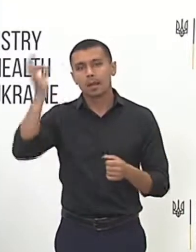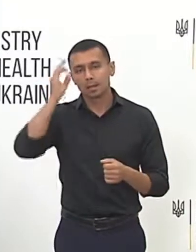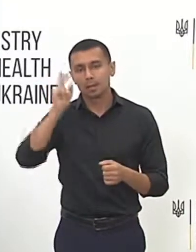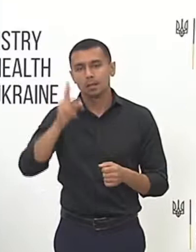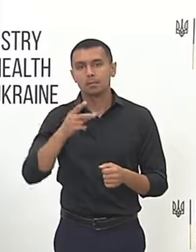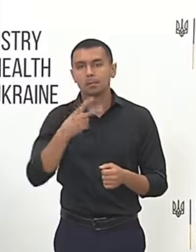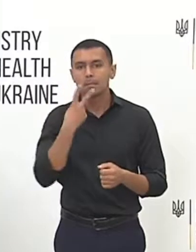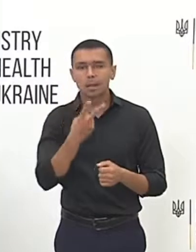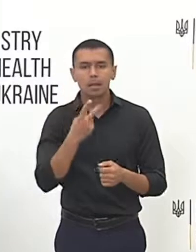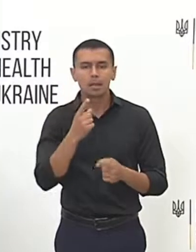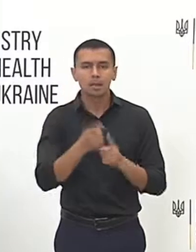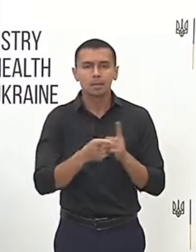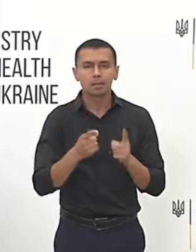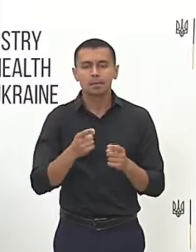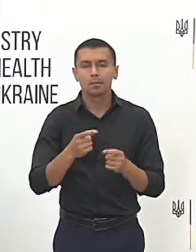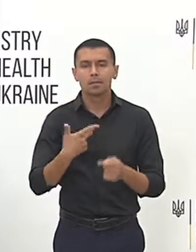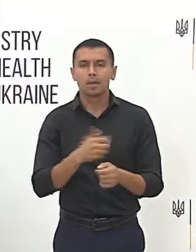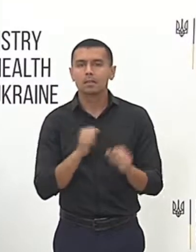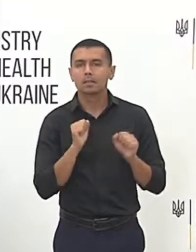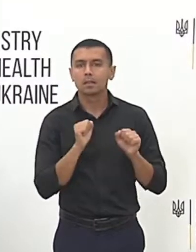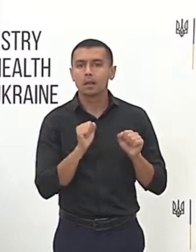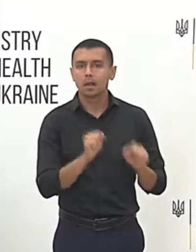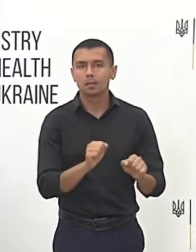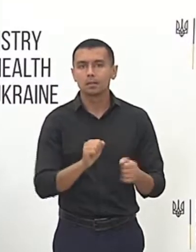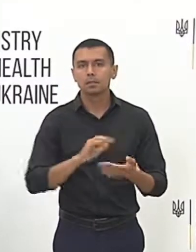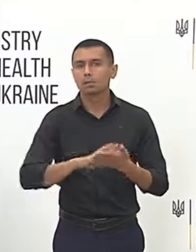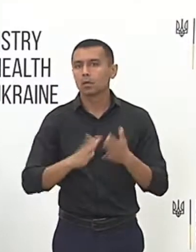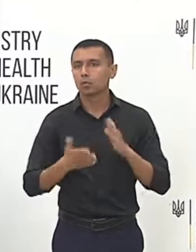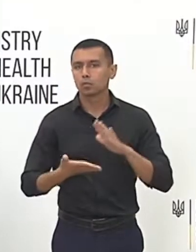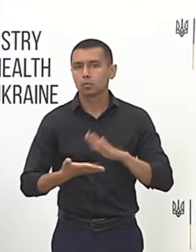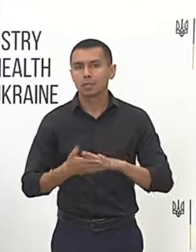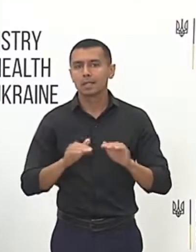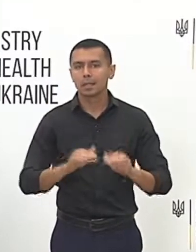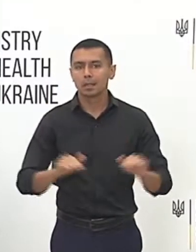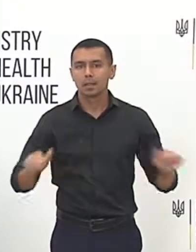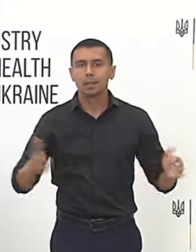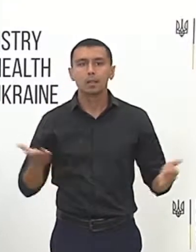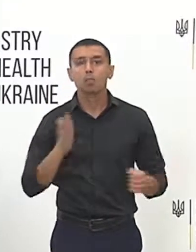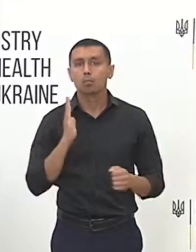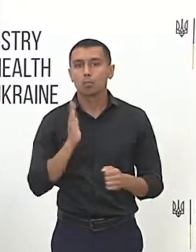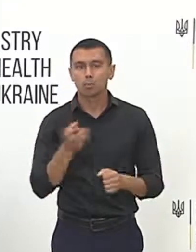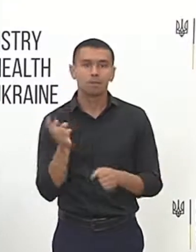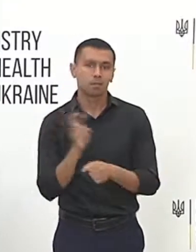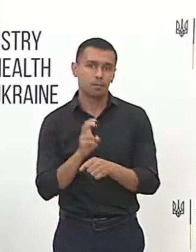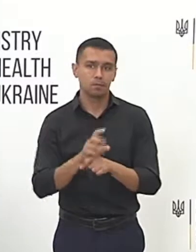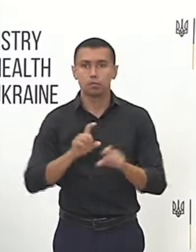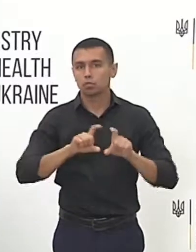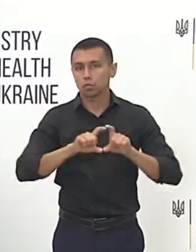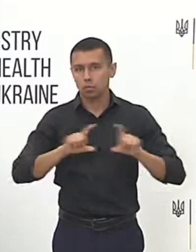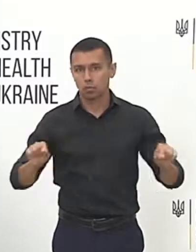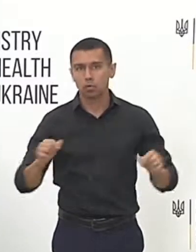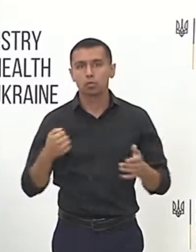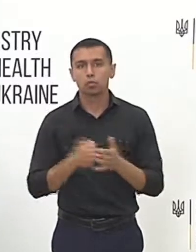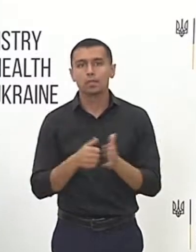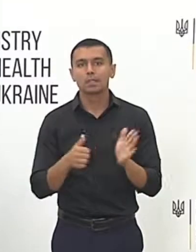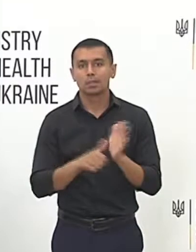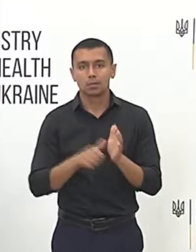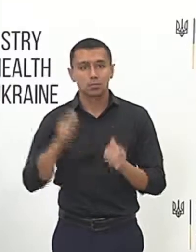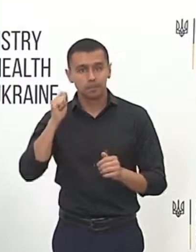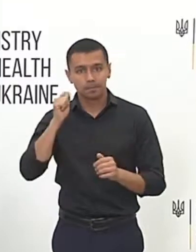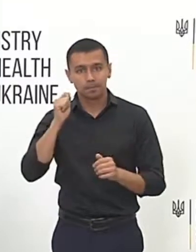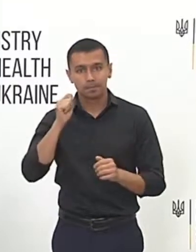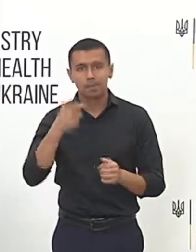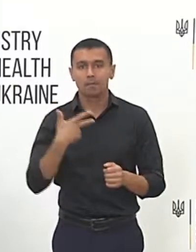і передивитись вакцинальний статус дітей, які будуть відвідувати школу. До 6-річного